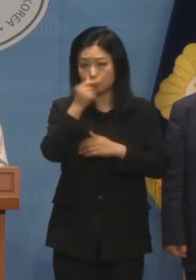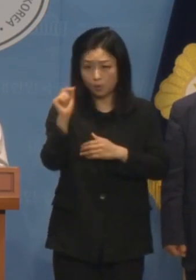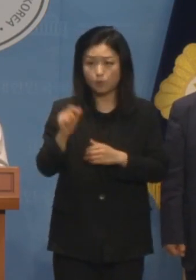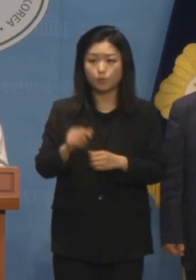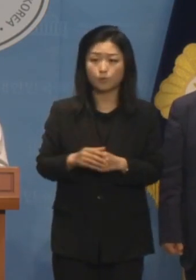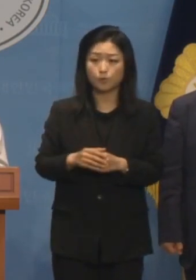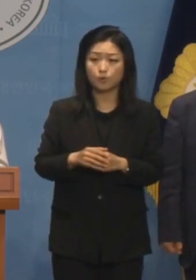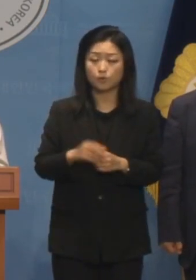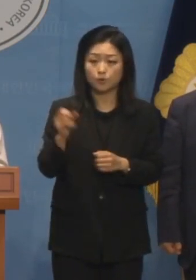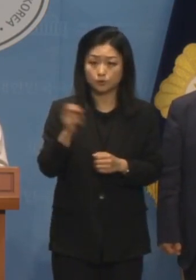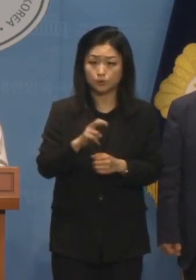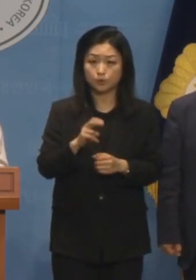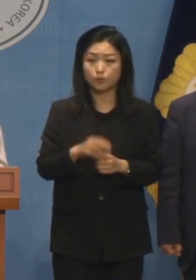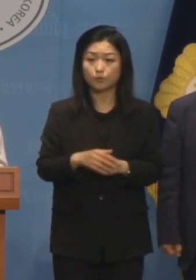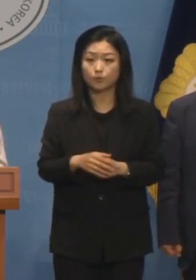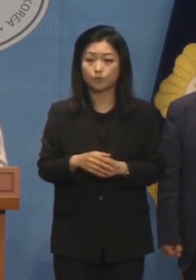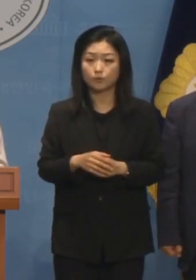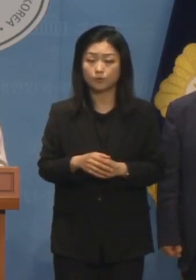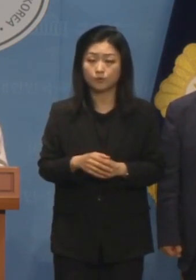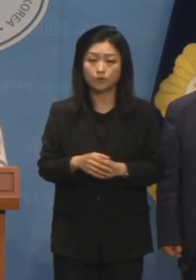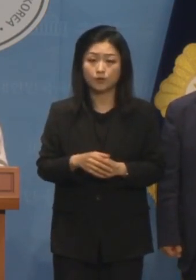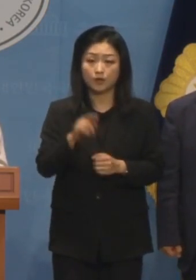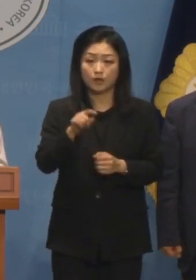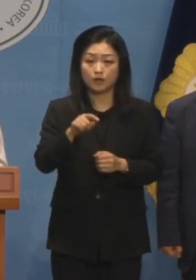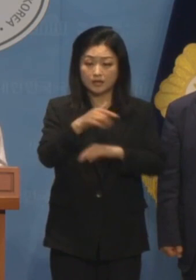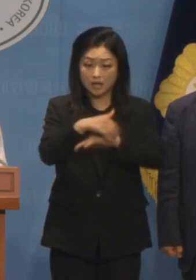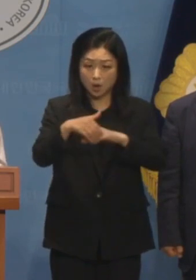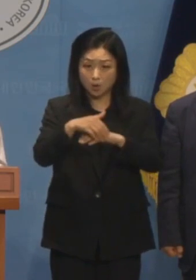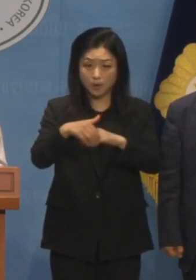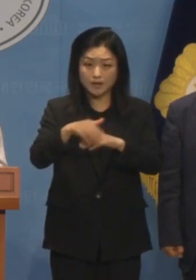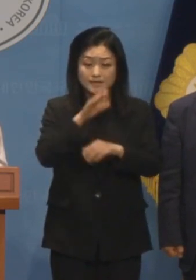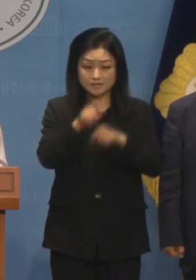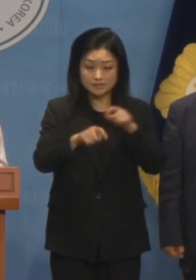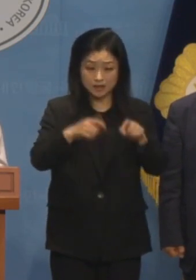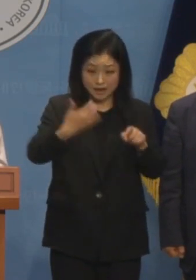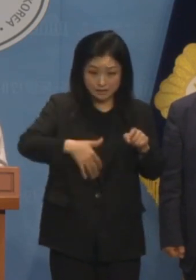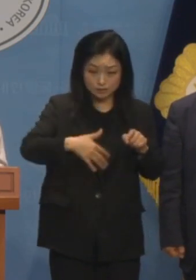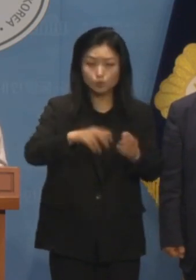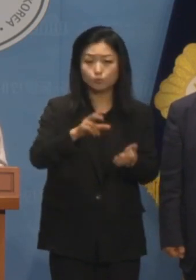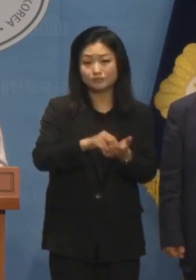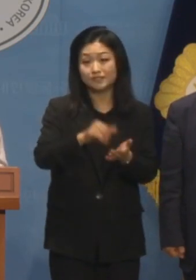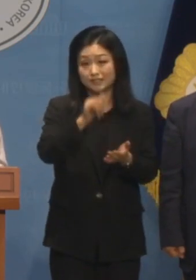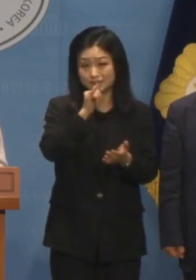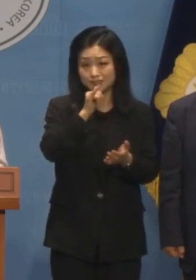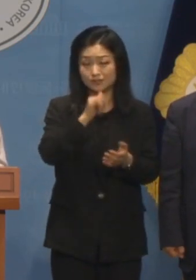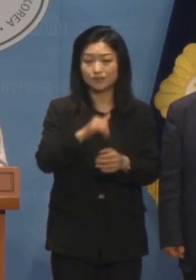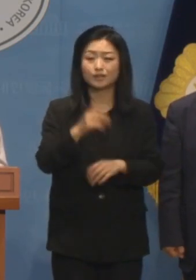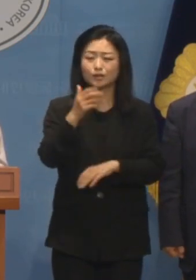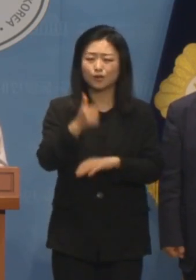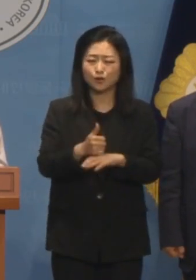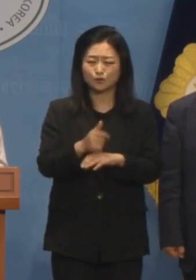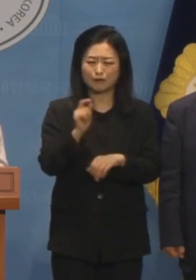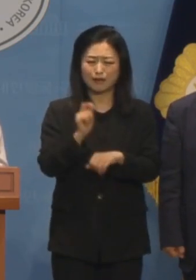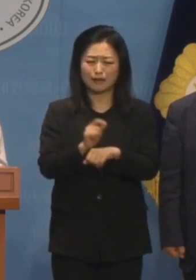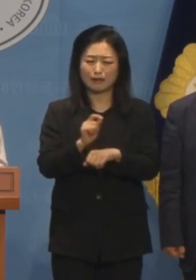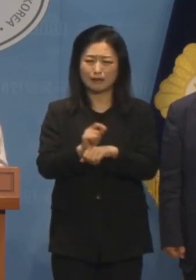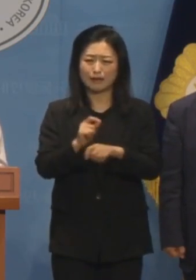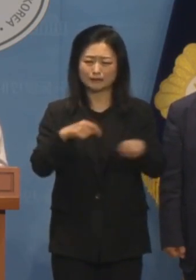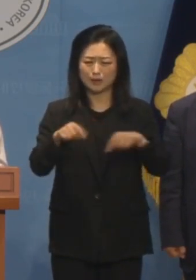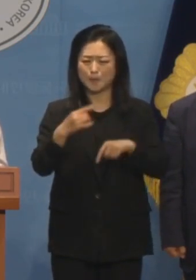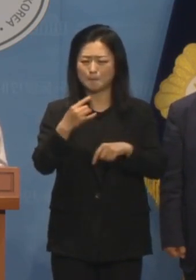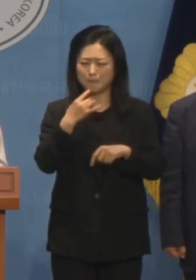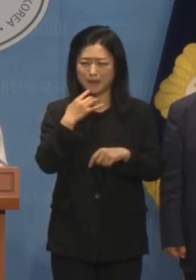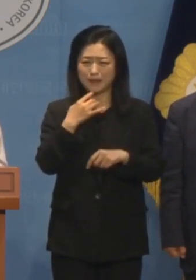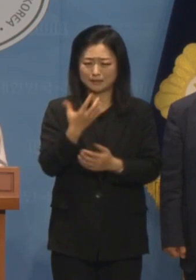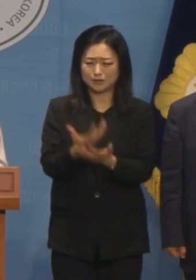없고 집행되지 못할 계획이어도 의미가 없습니다. 의미 없는 행정 낭비가 될 뿐입니다. 국교위가